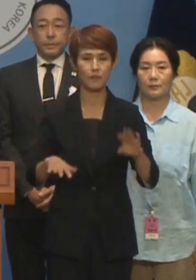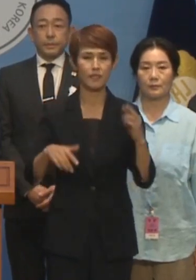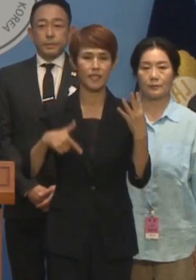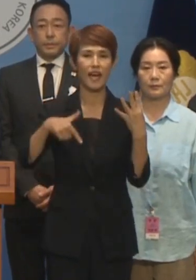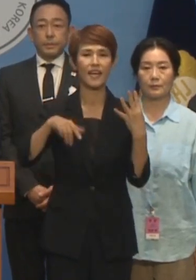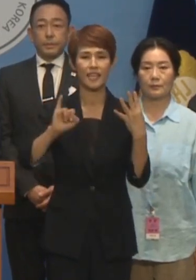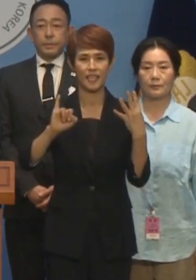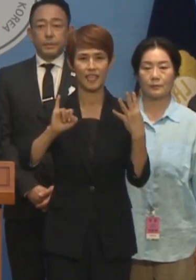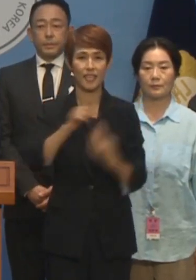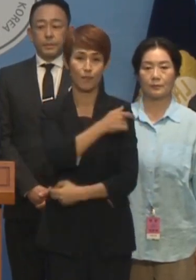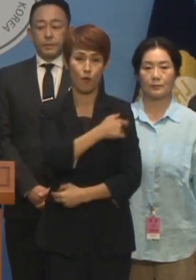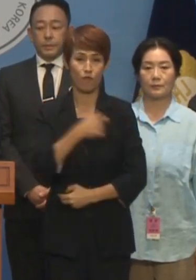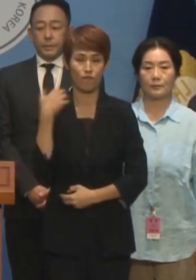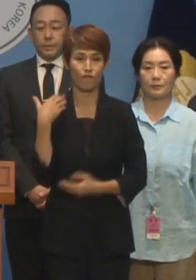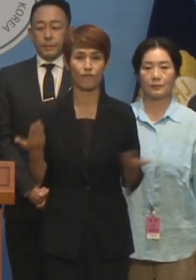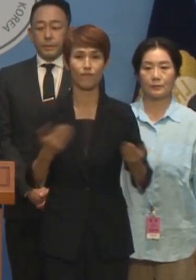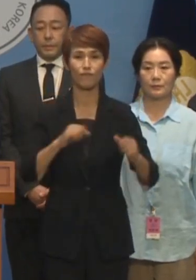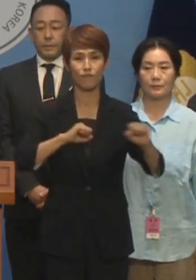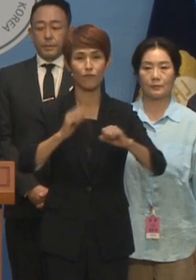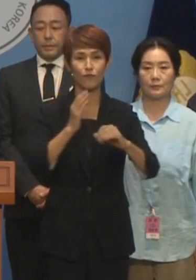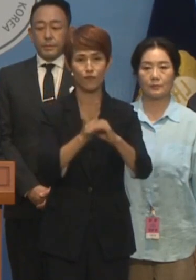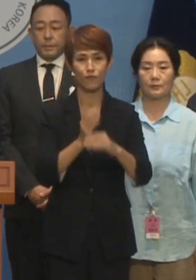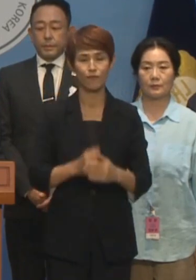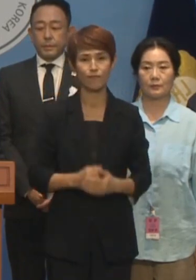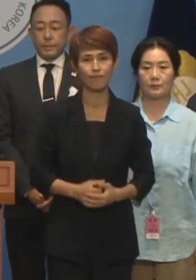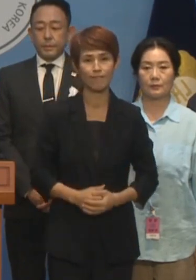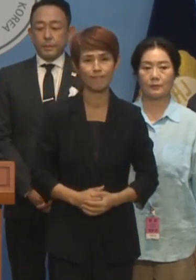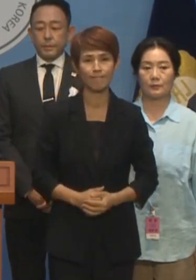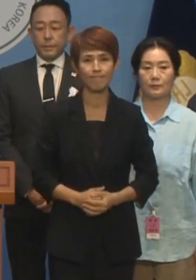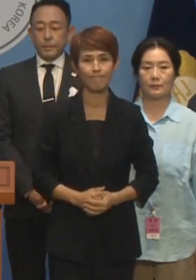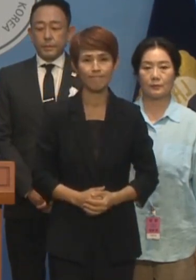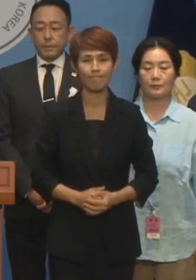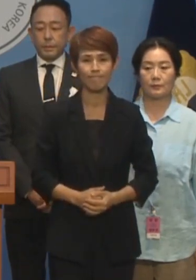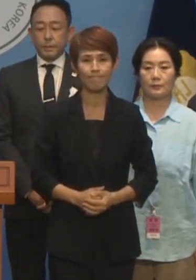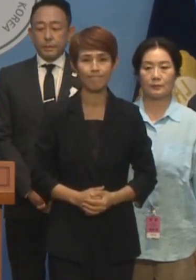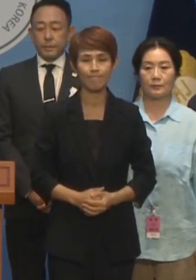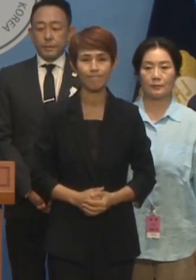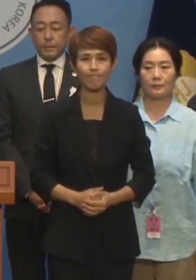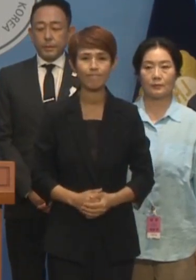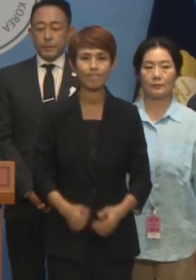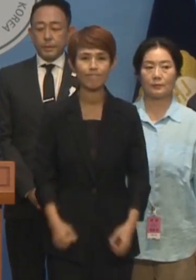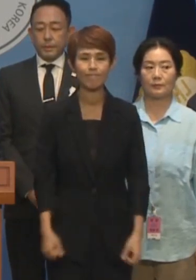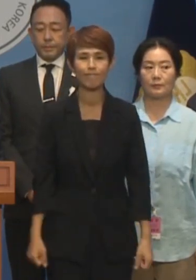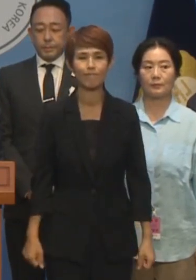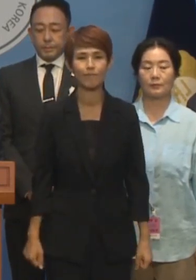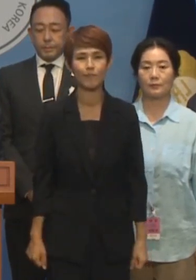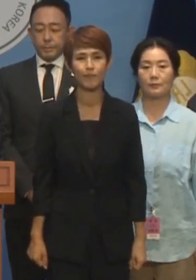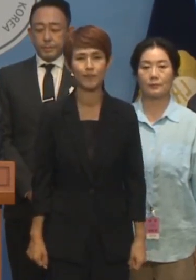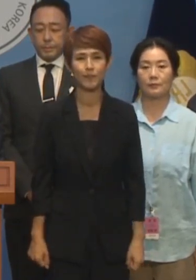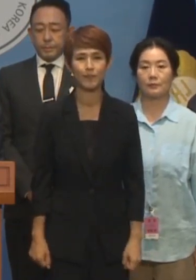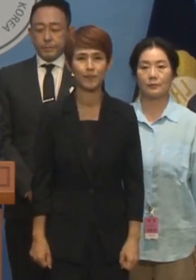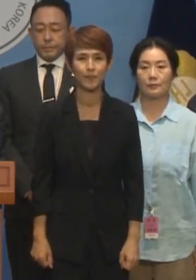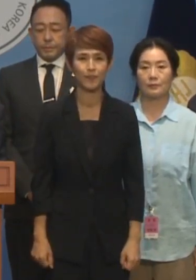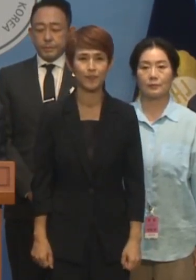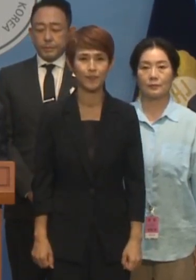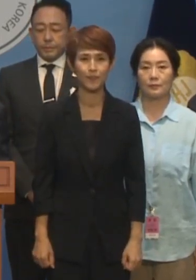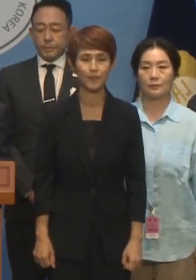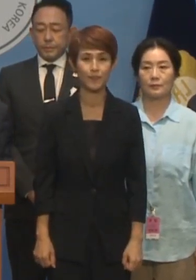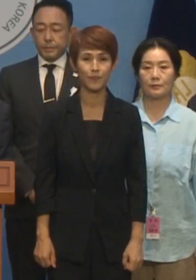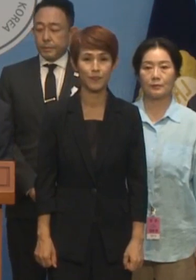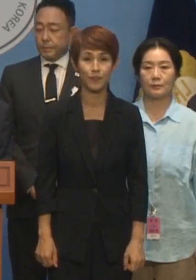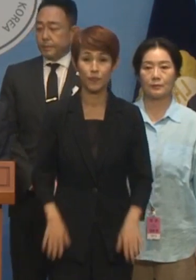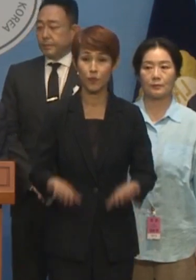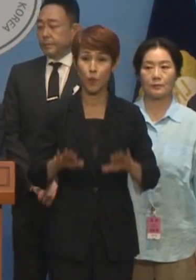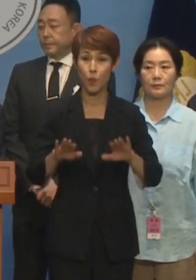임원진이 재임하고 있습니다. 간략히 소개를 드렸고요. 먼저 오늘